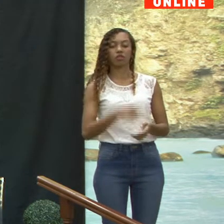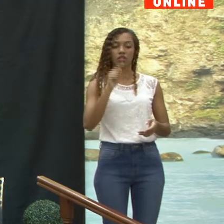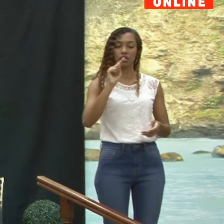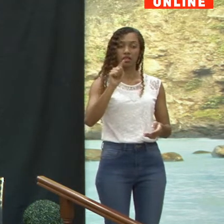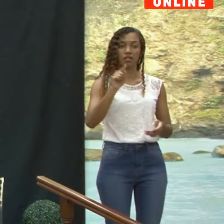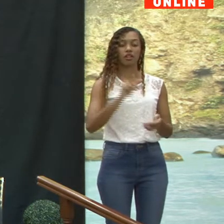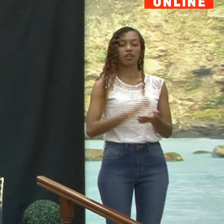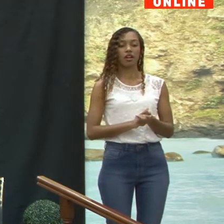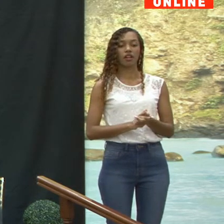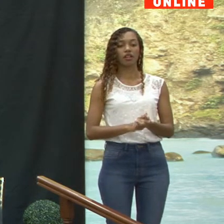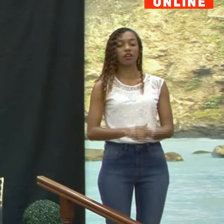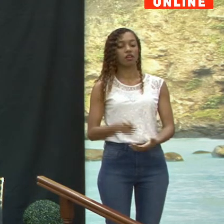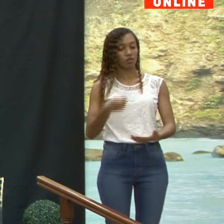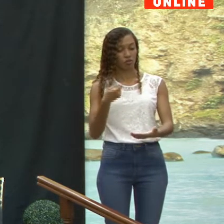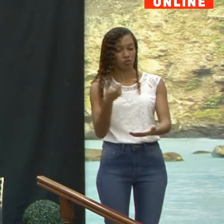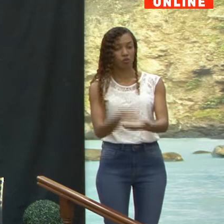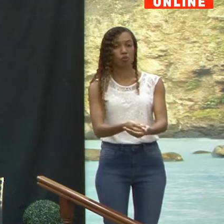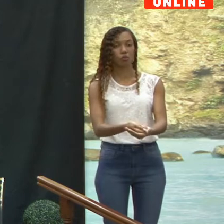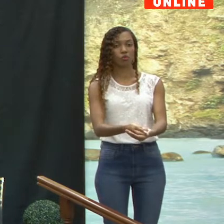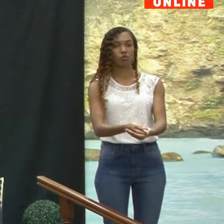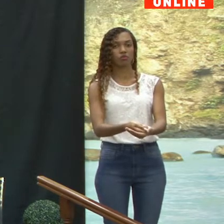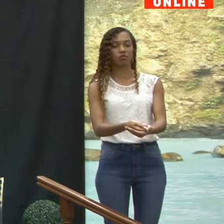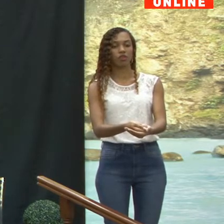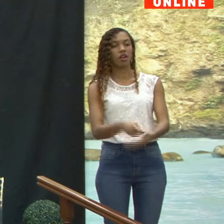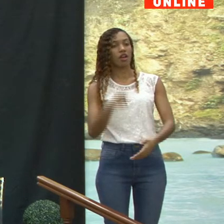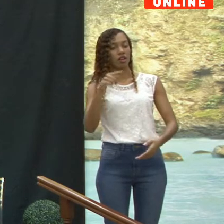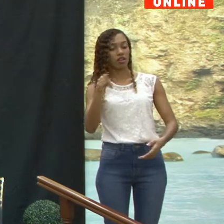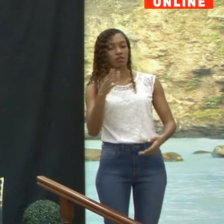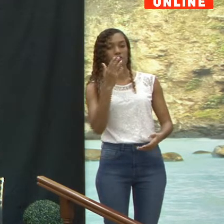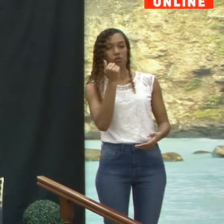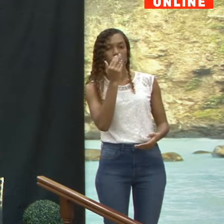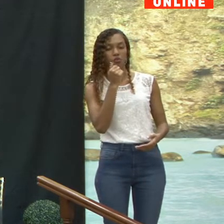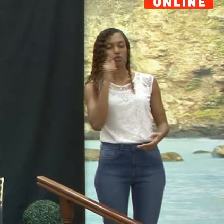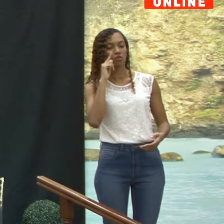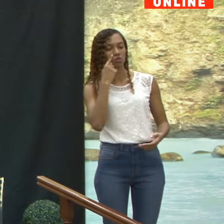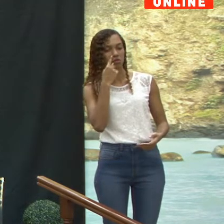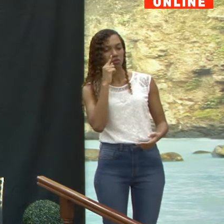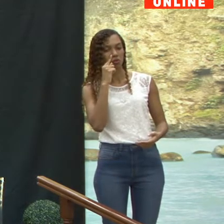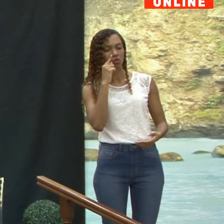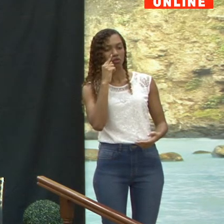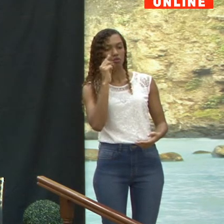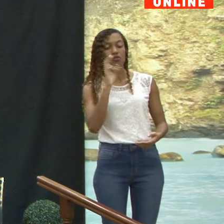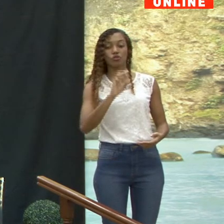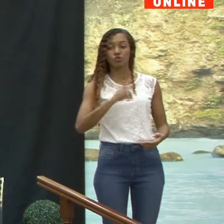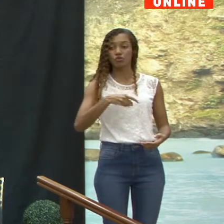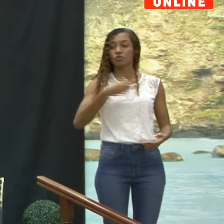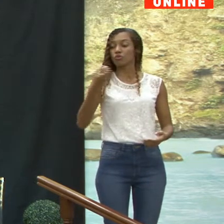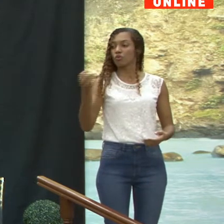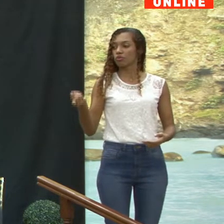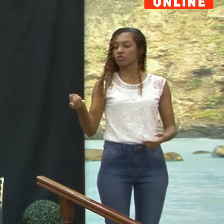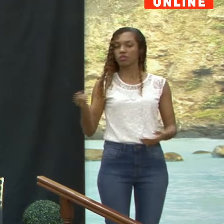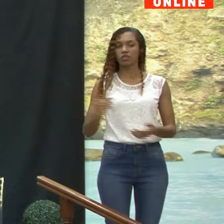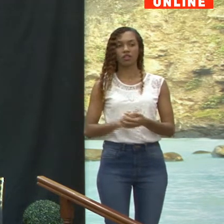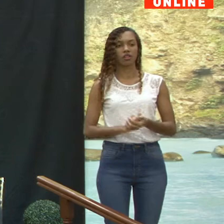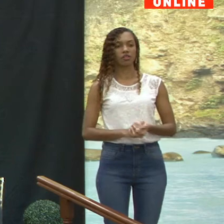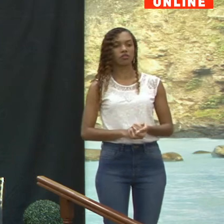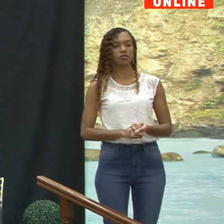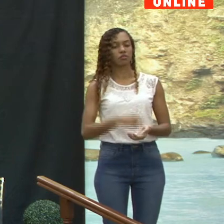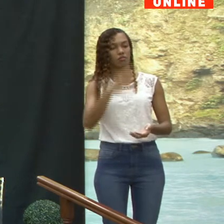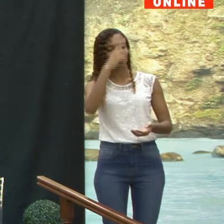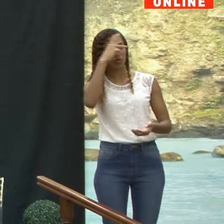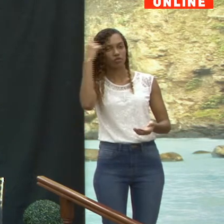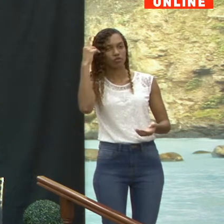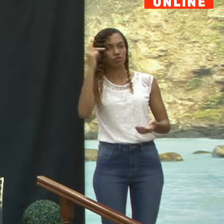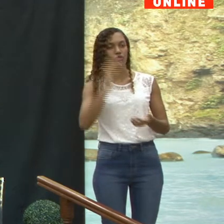estava comendo biscoito da outra pessoa, e que não reclamou nada. E